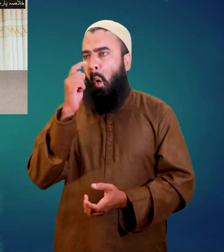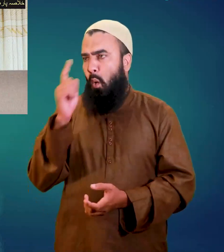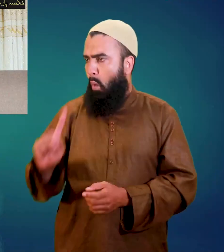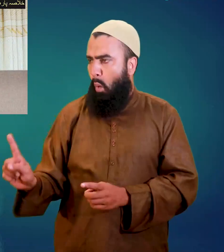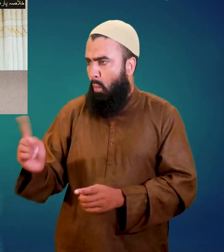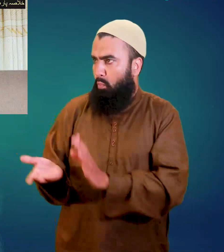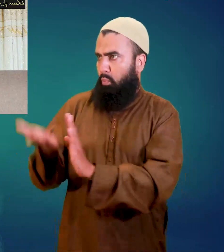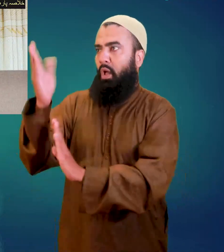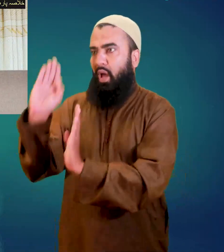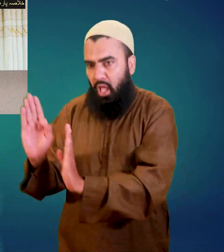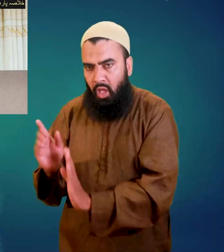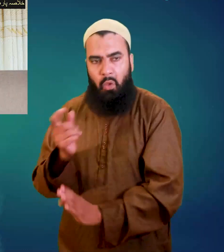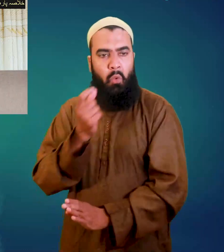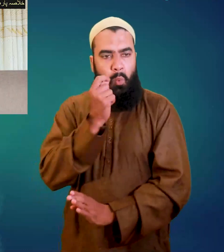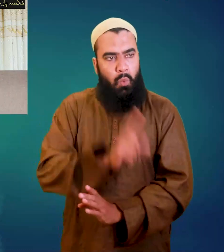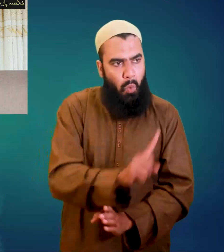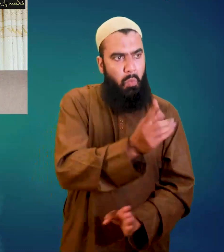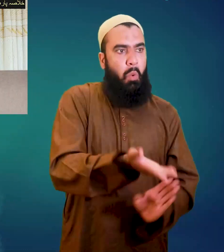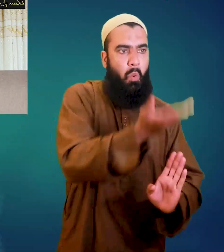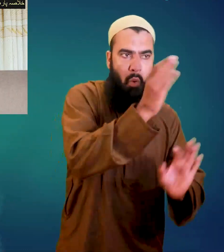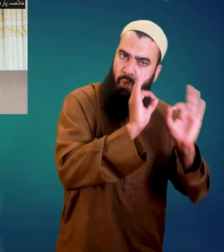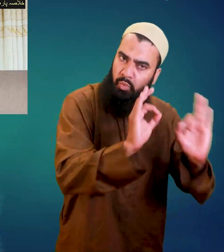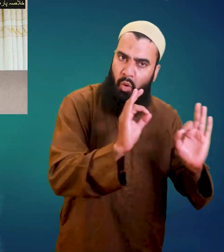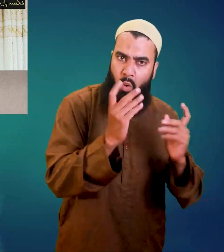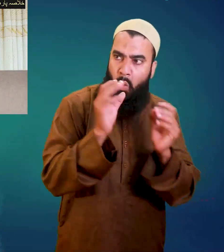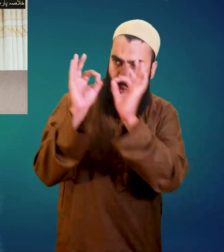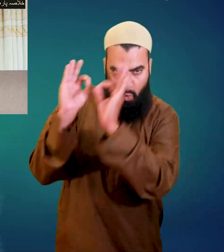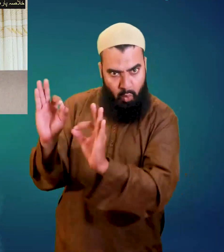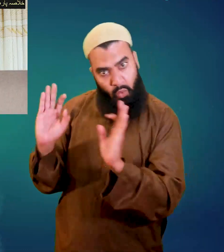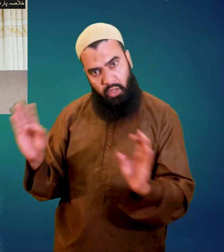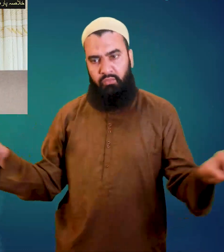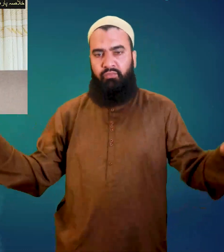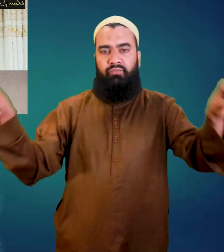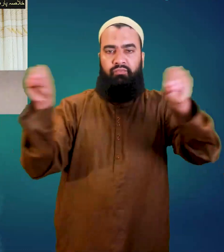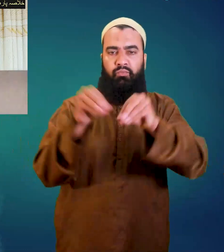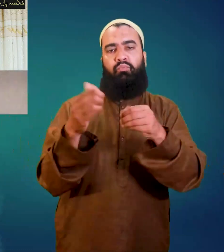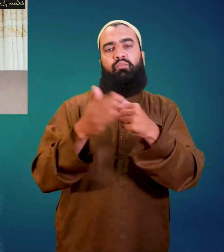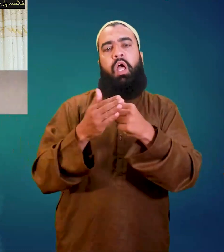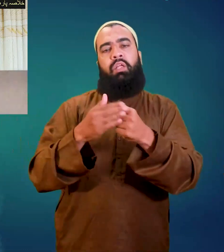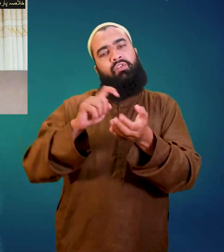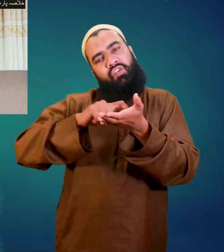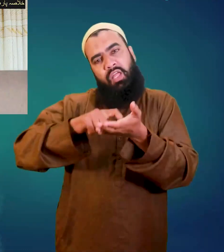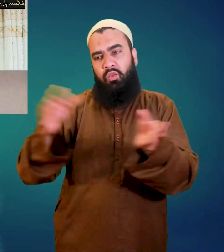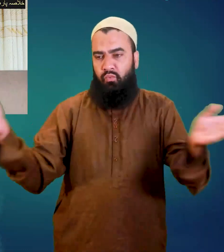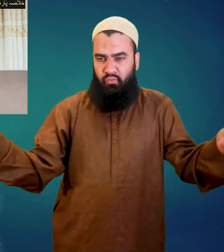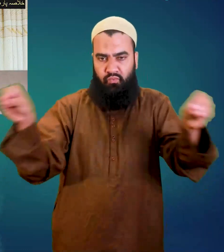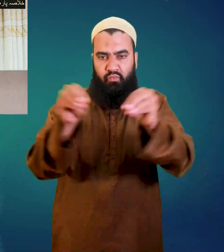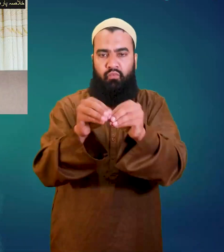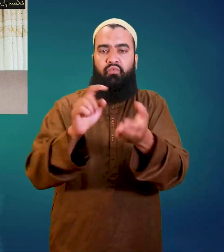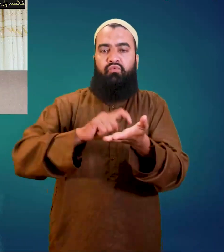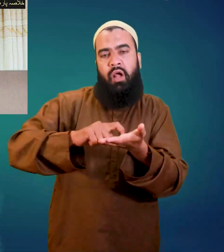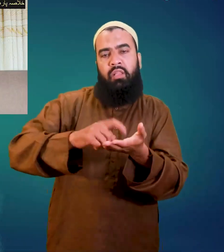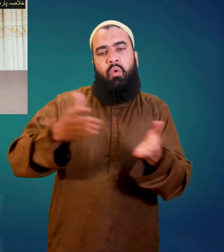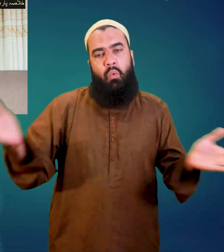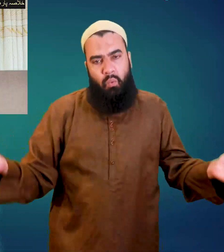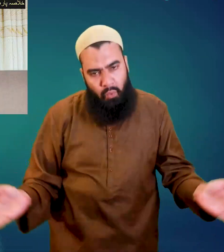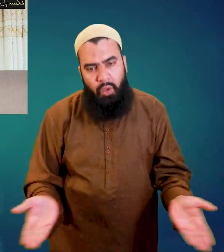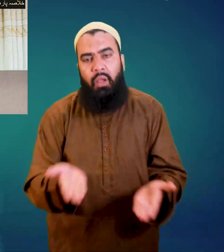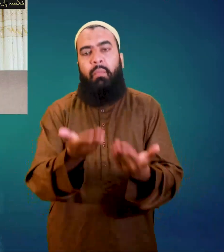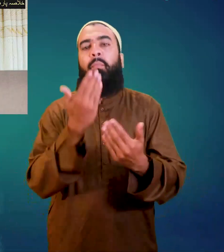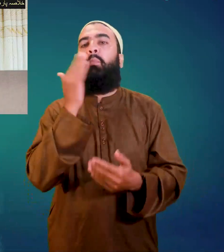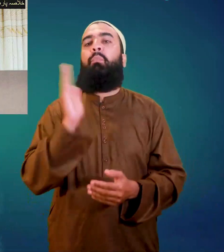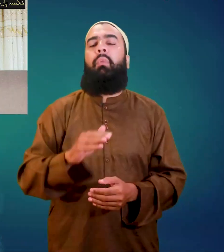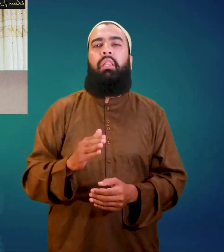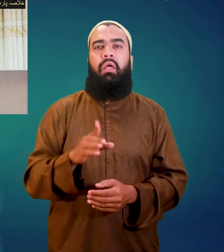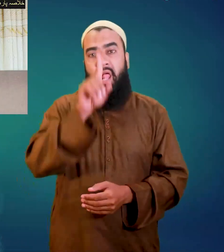فضل سے انہیں غنی فرما دے گا۔ اب یہاں یہ فرمایا گیا کہ نکاح کو فروغ دینا چاہیے تاکہ معاشرے کے اندر جو بد